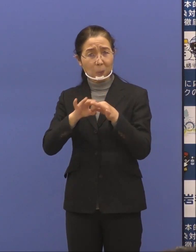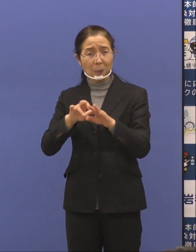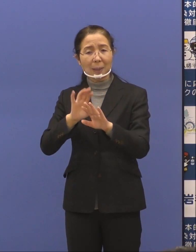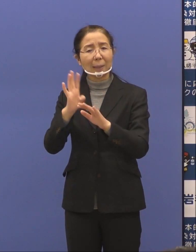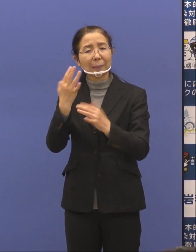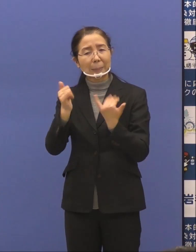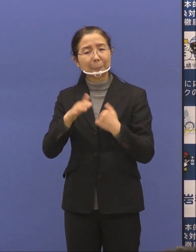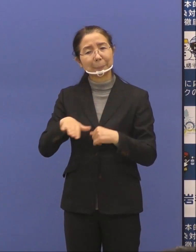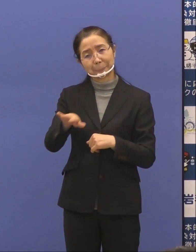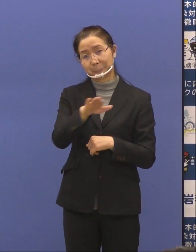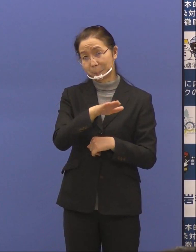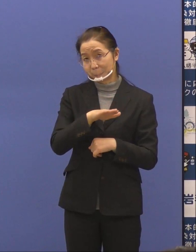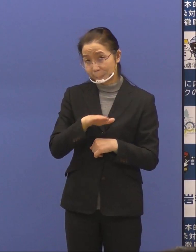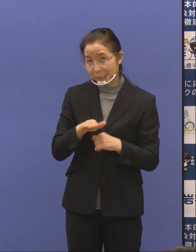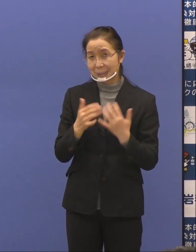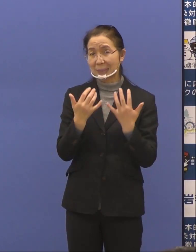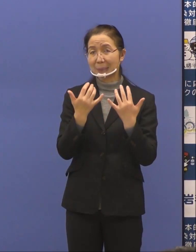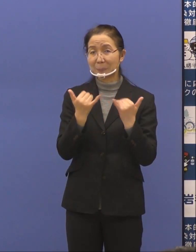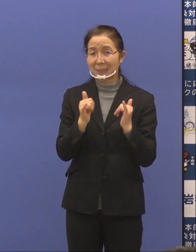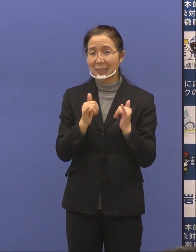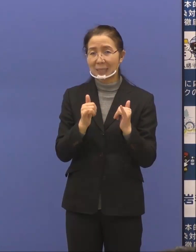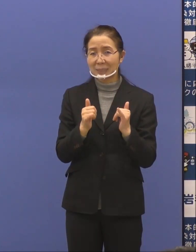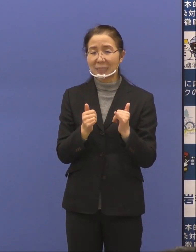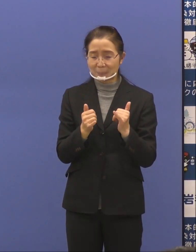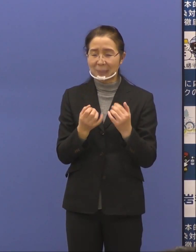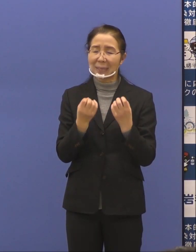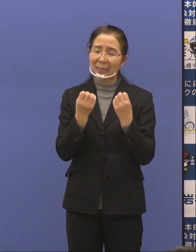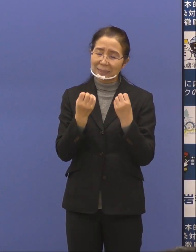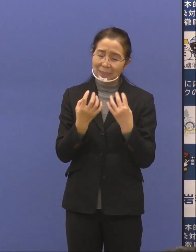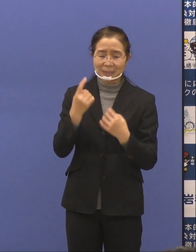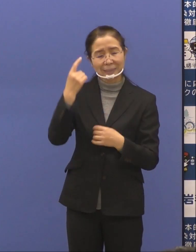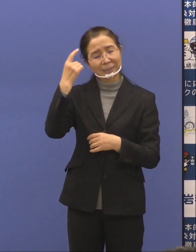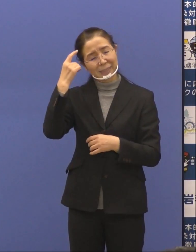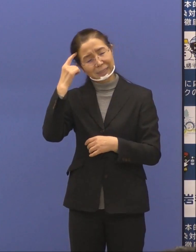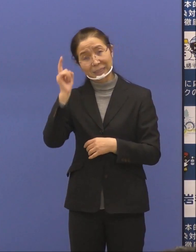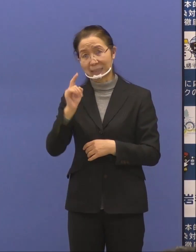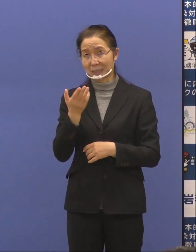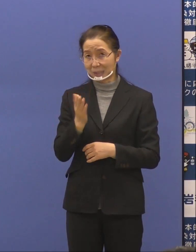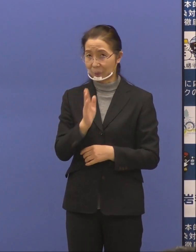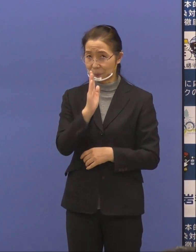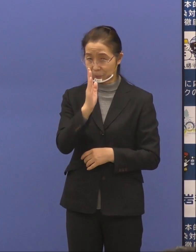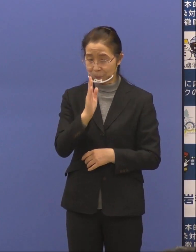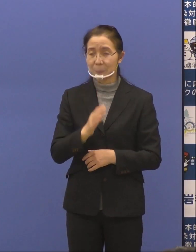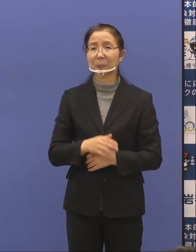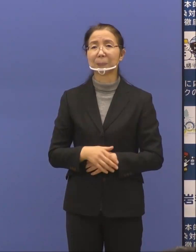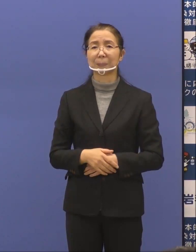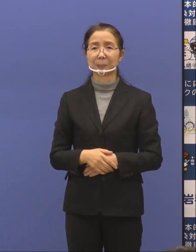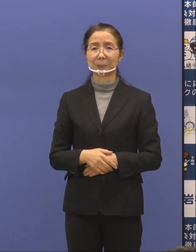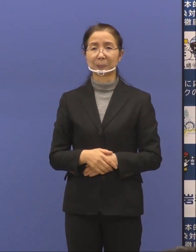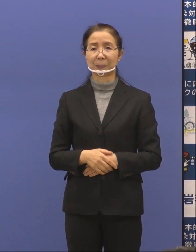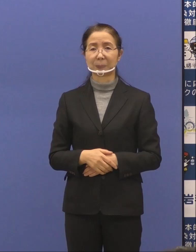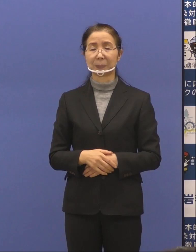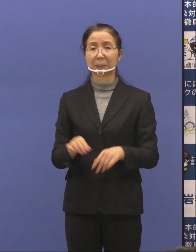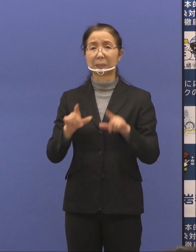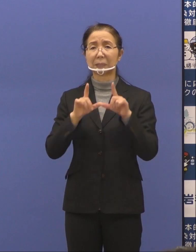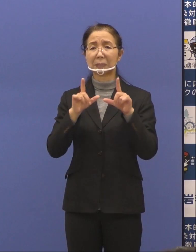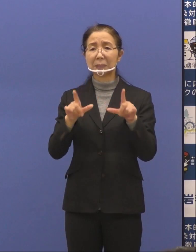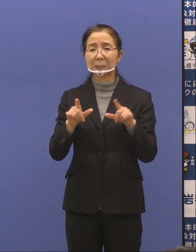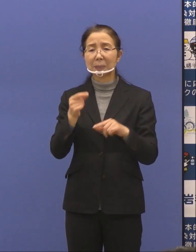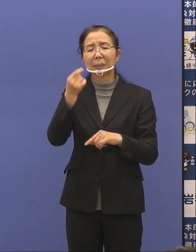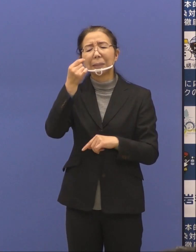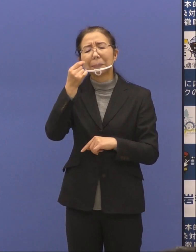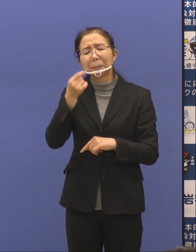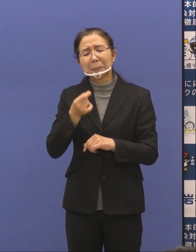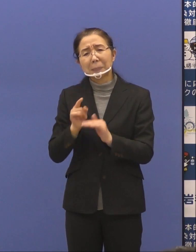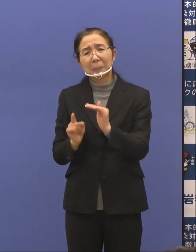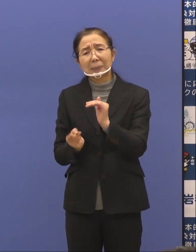民や含めて注意喚起の言葉などあればお願いいたします。 そうですね、悲惨な事故があ